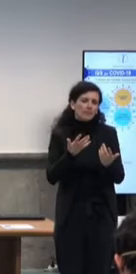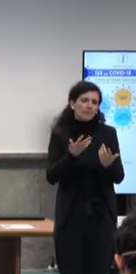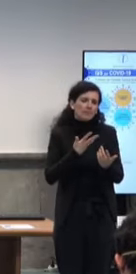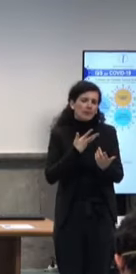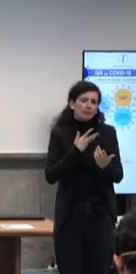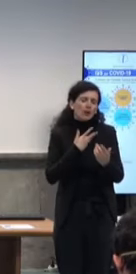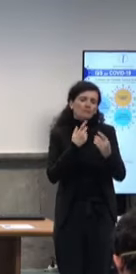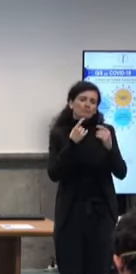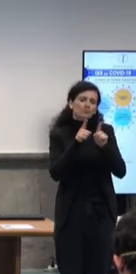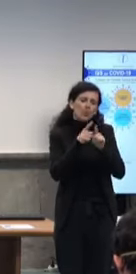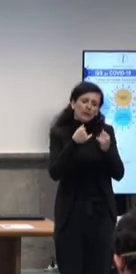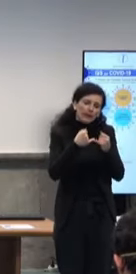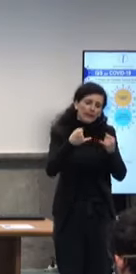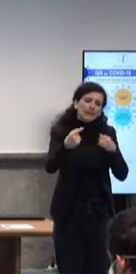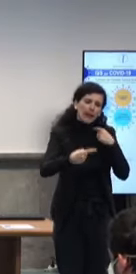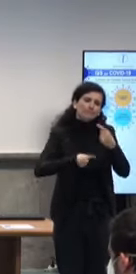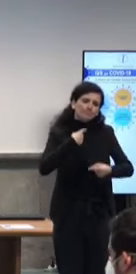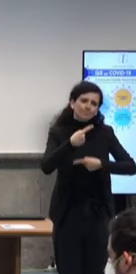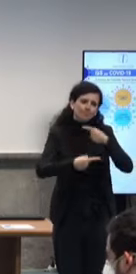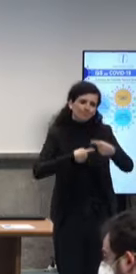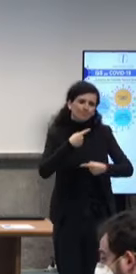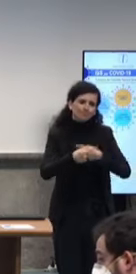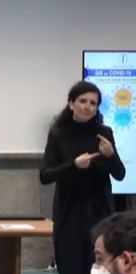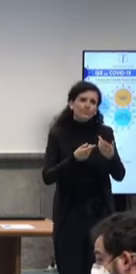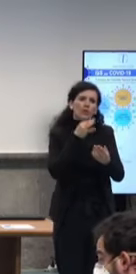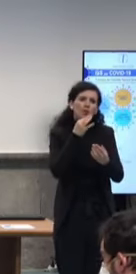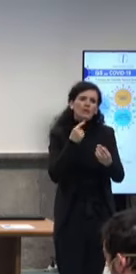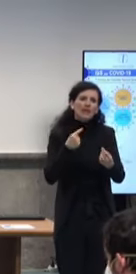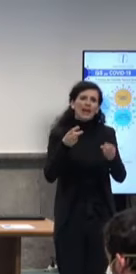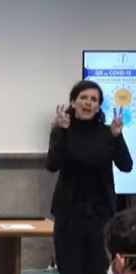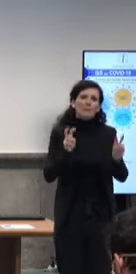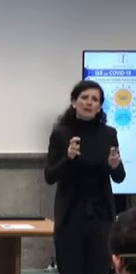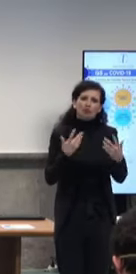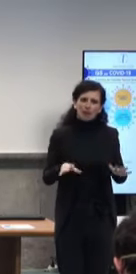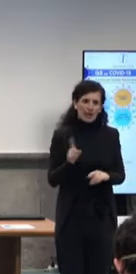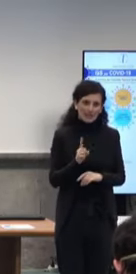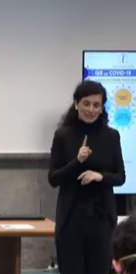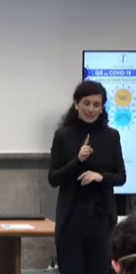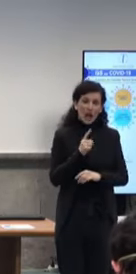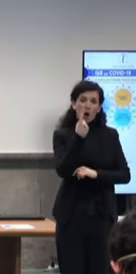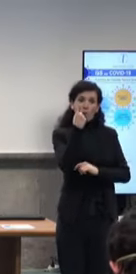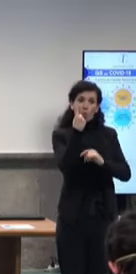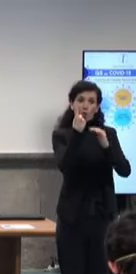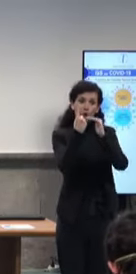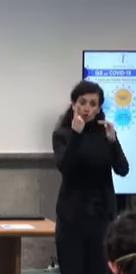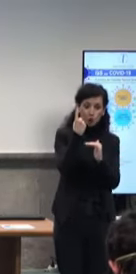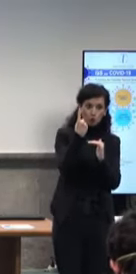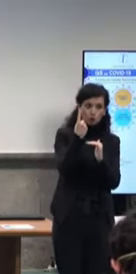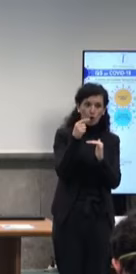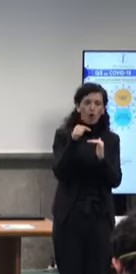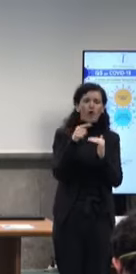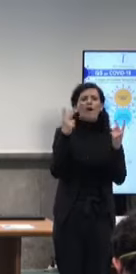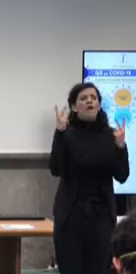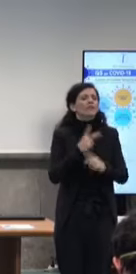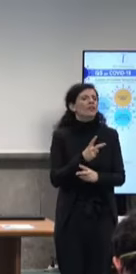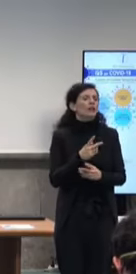accontenta non ci basta perché vuol dire vivere continuamente in emergenza qui dovremmo scendere sotto l'uno l'ideale è andare a